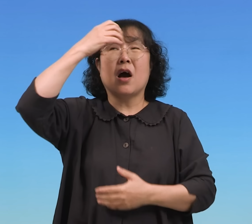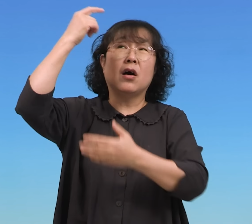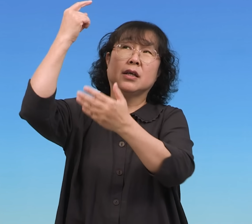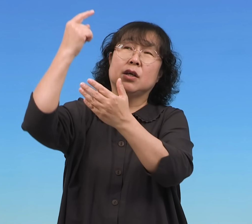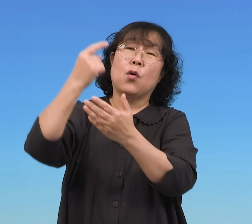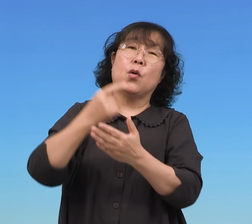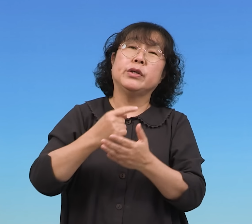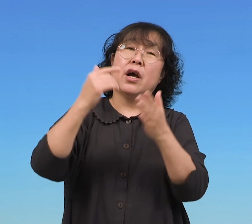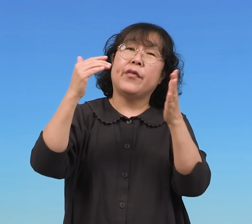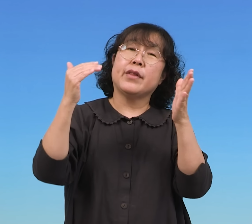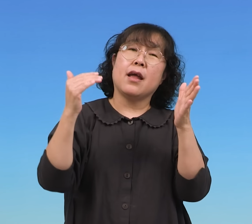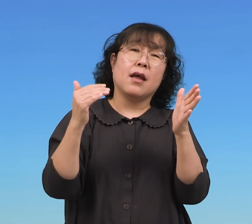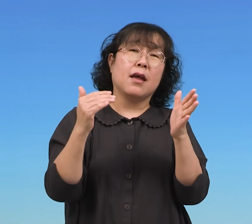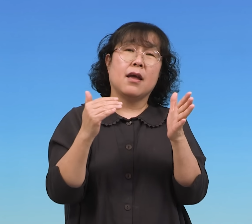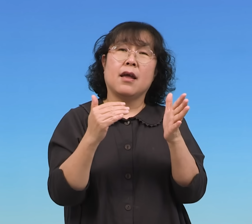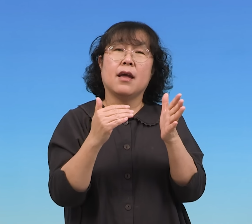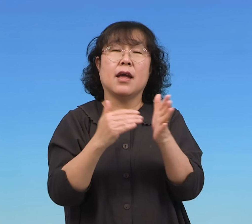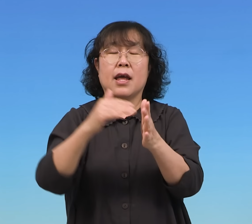성령이 오셨네.